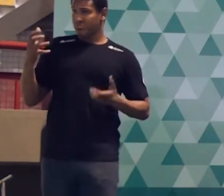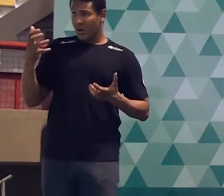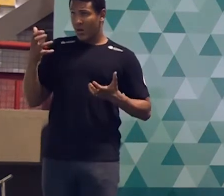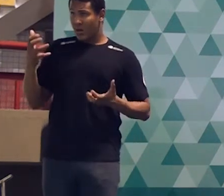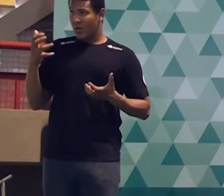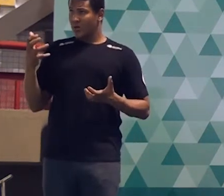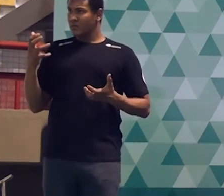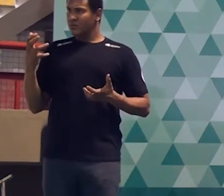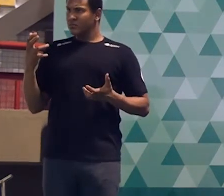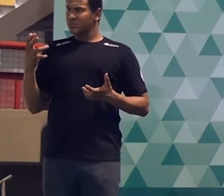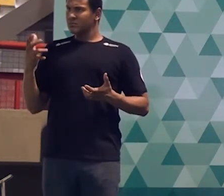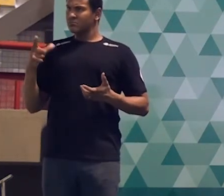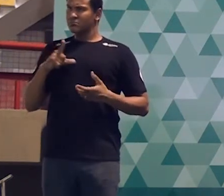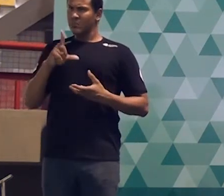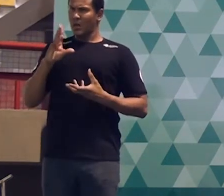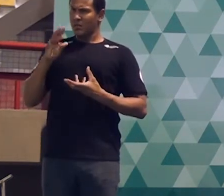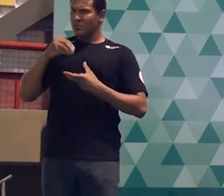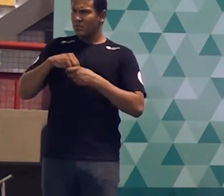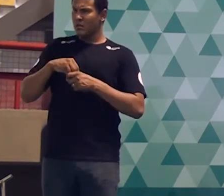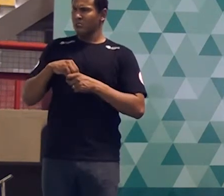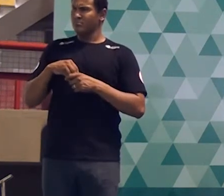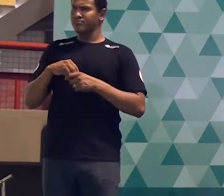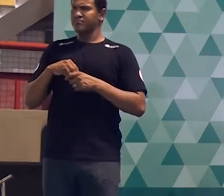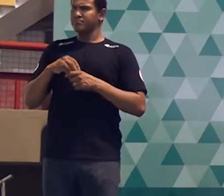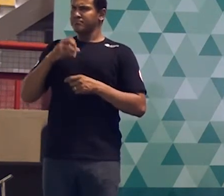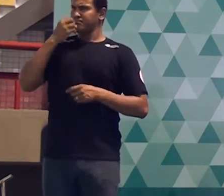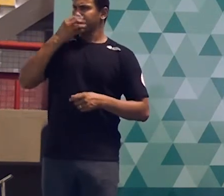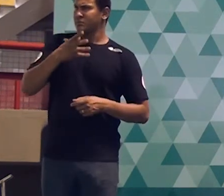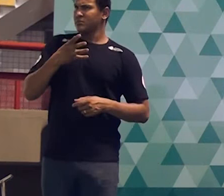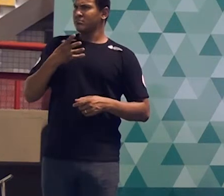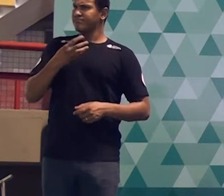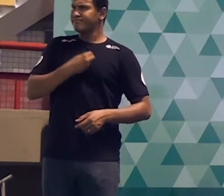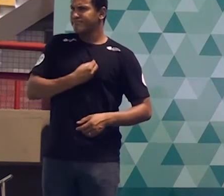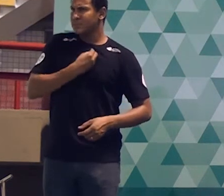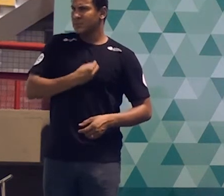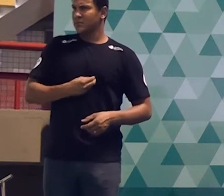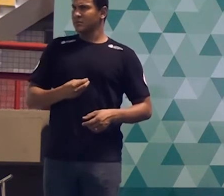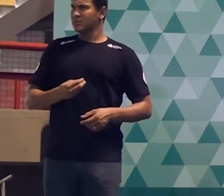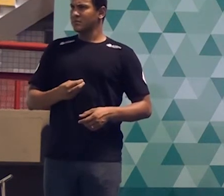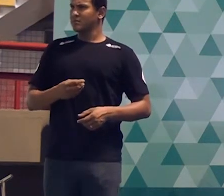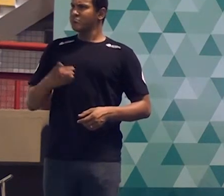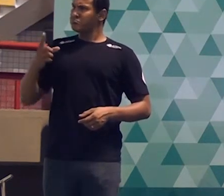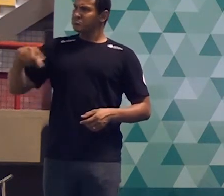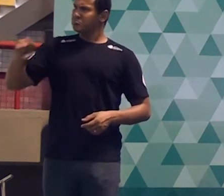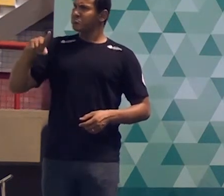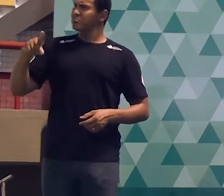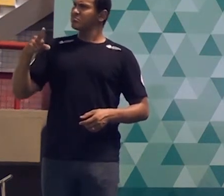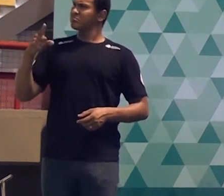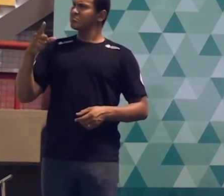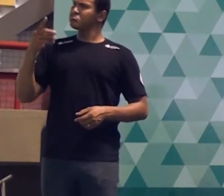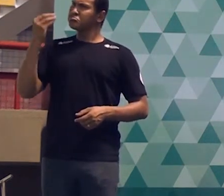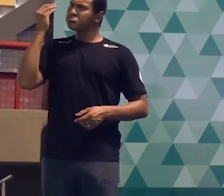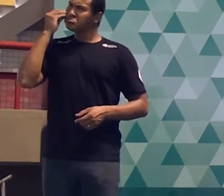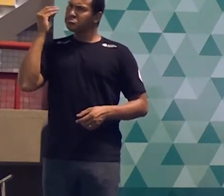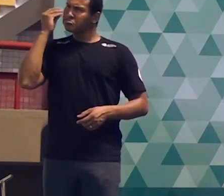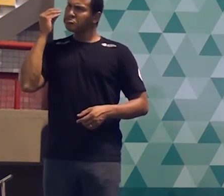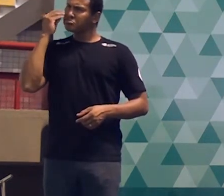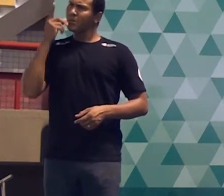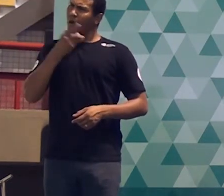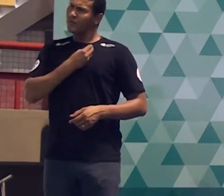uma mensagem de vida, com uma lição, tentem colocar isso na vida de